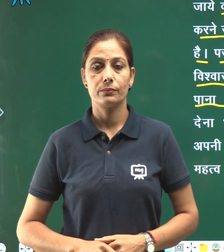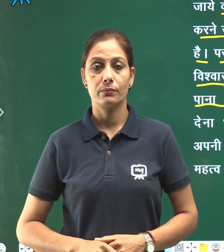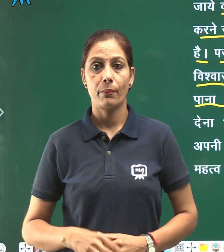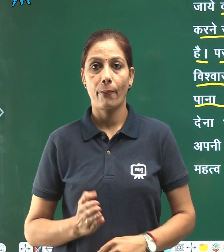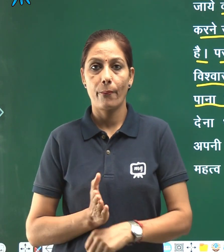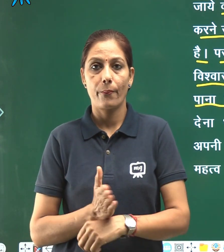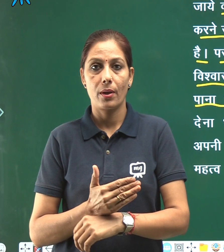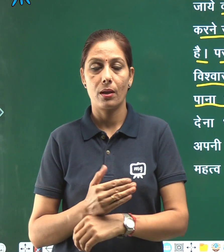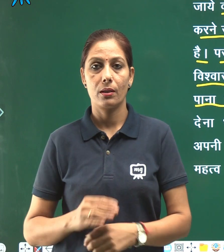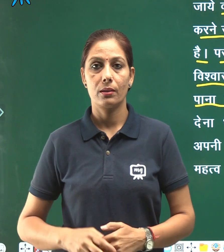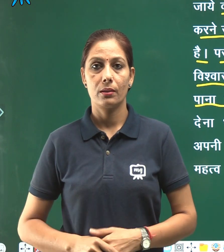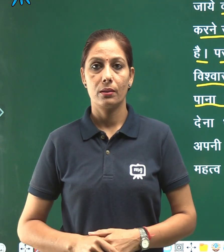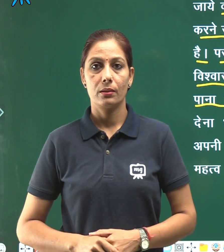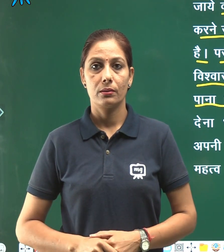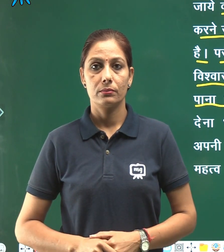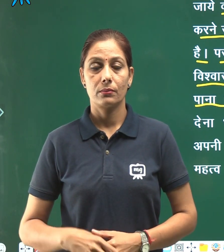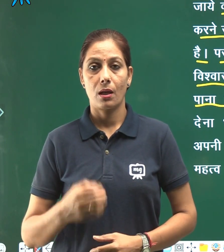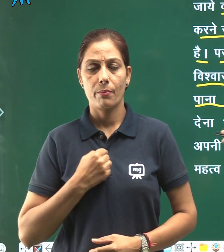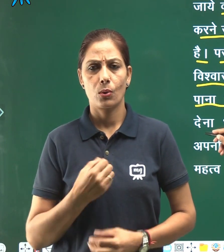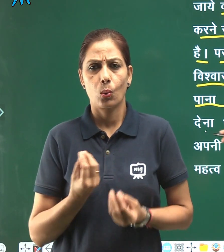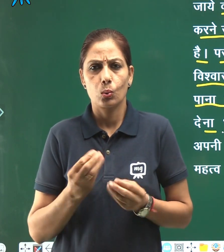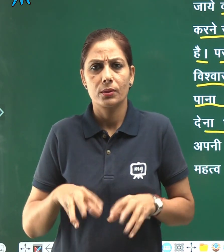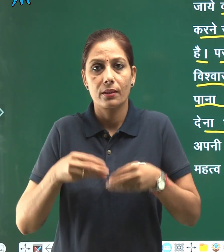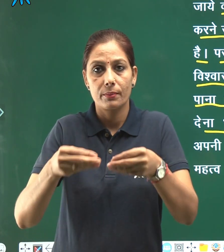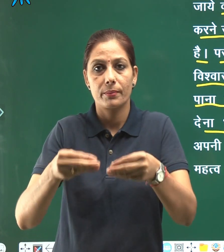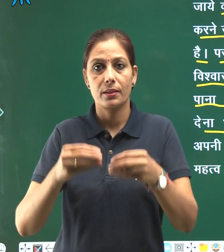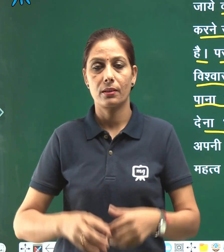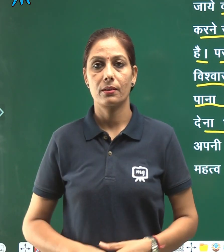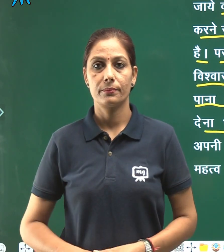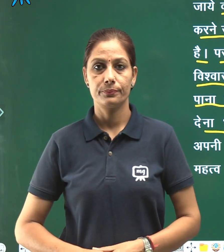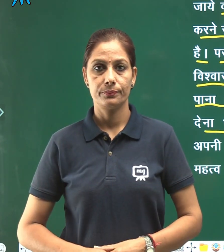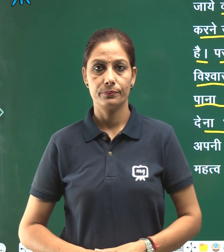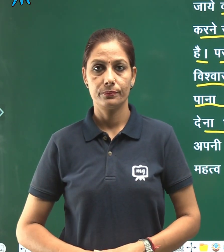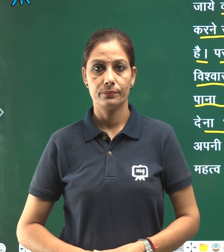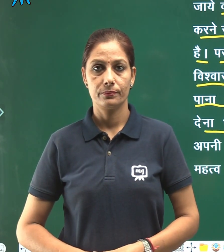पहले हमें कुछ देना भी पड़ता है।